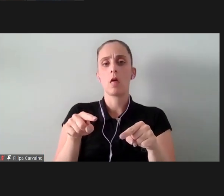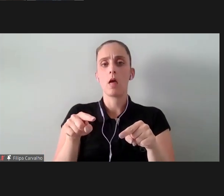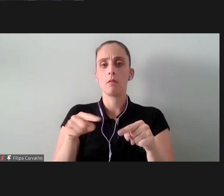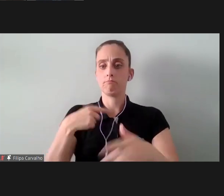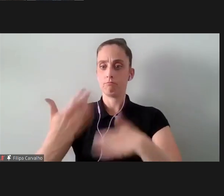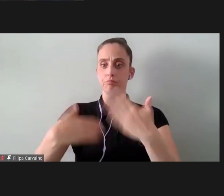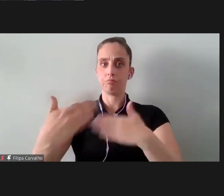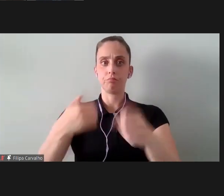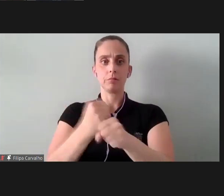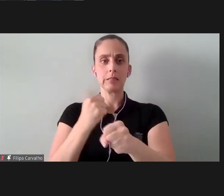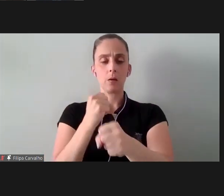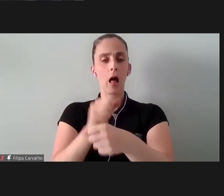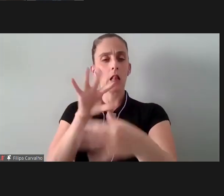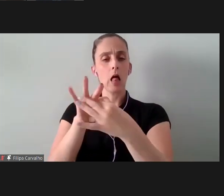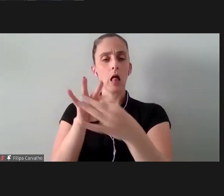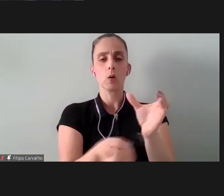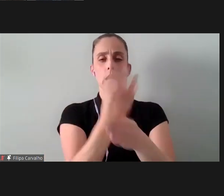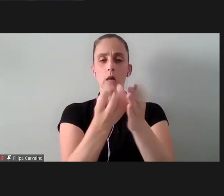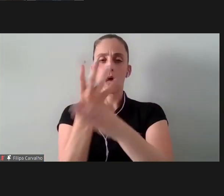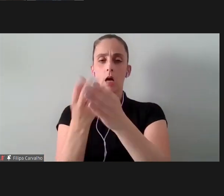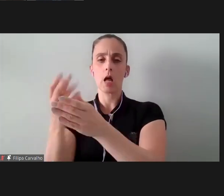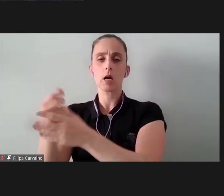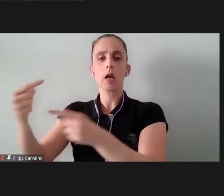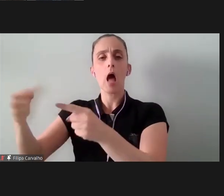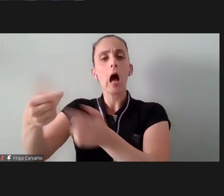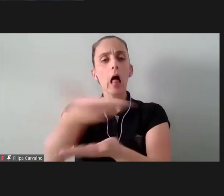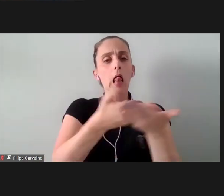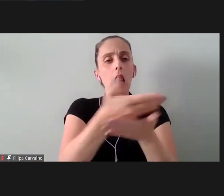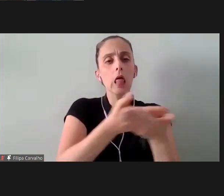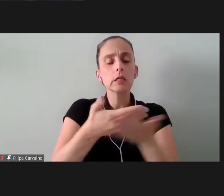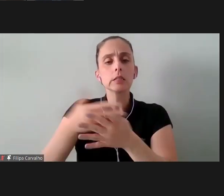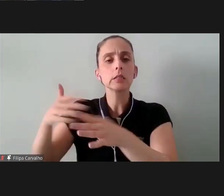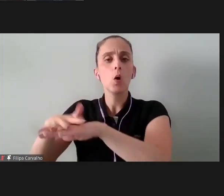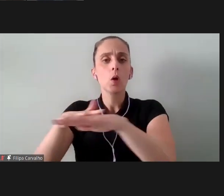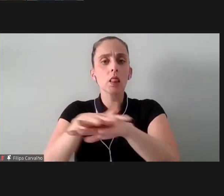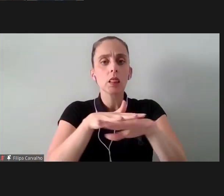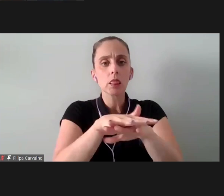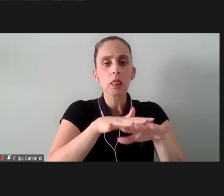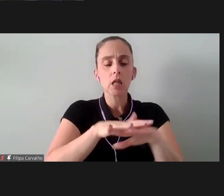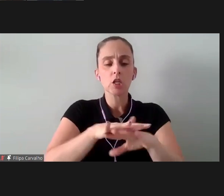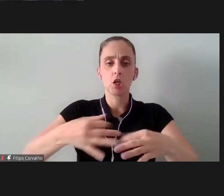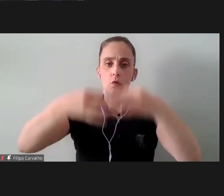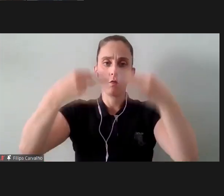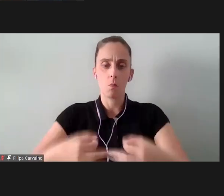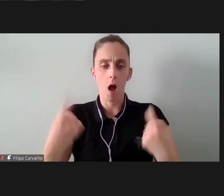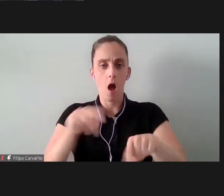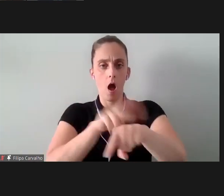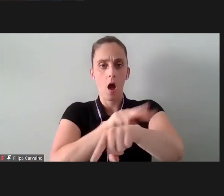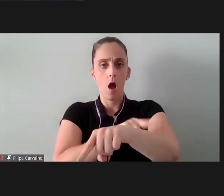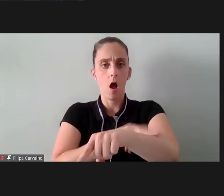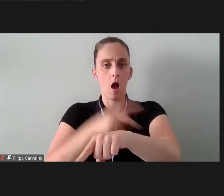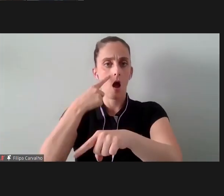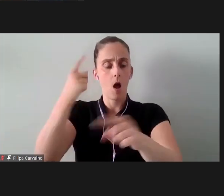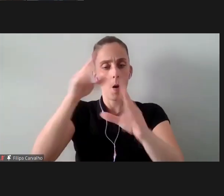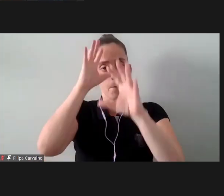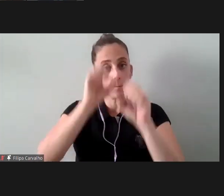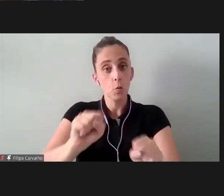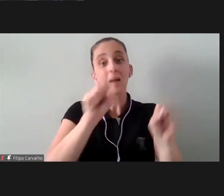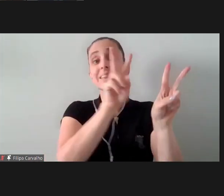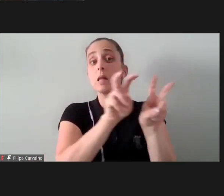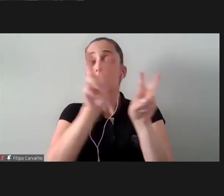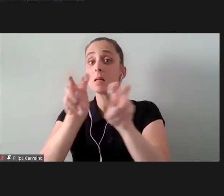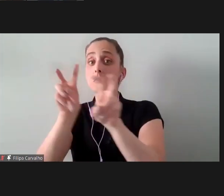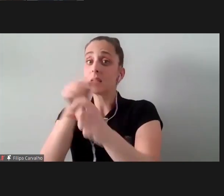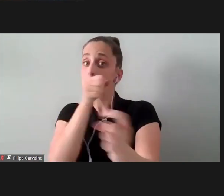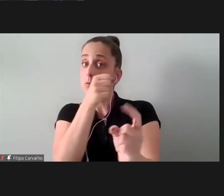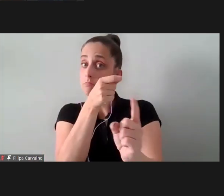na criação e no reforço das relações das redes formais que já existem na administração pública, redes temáticas. O